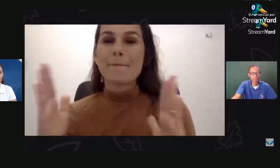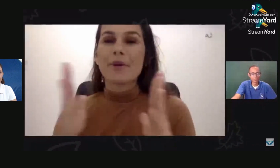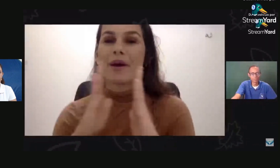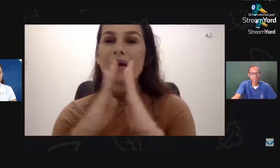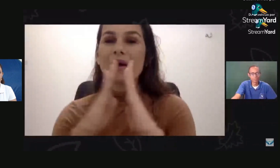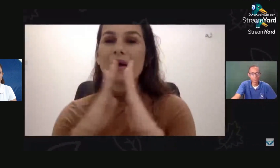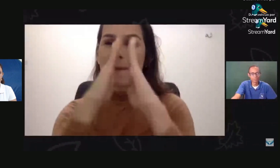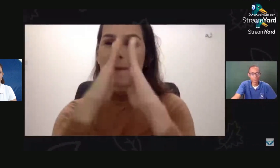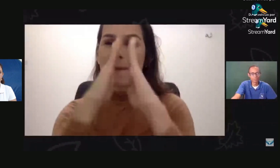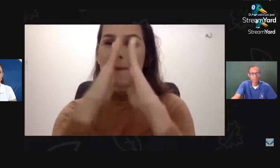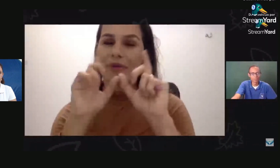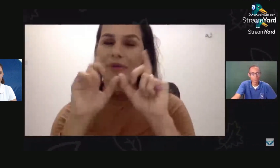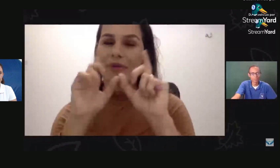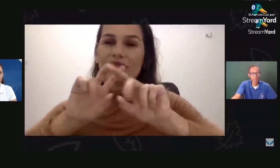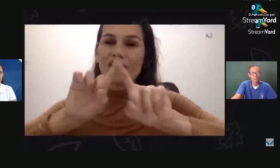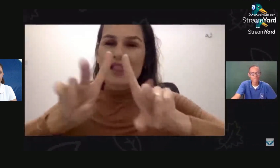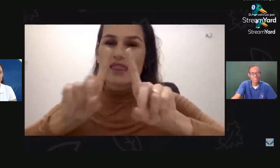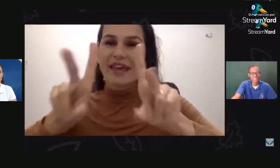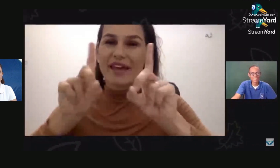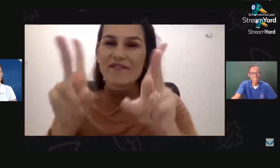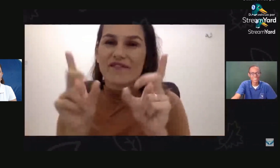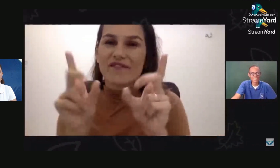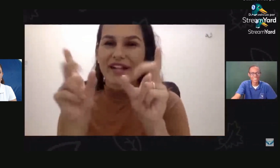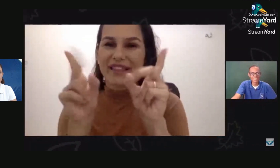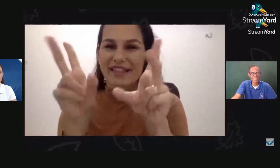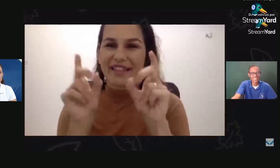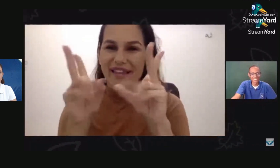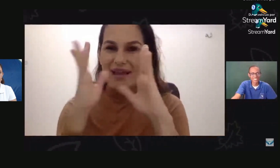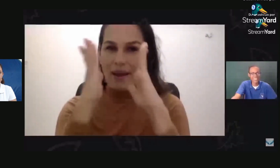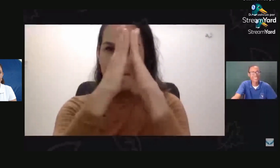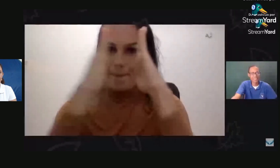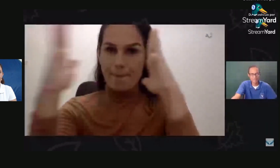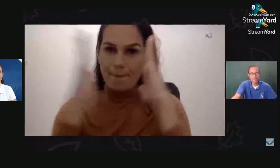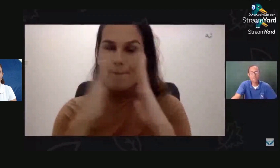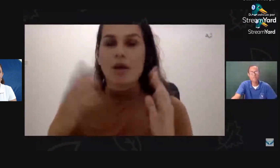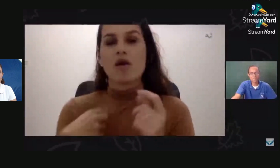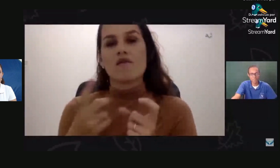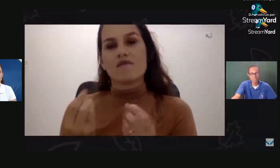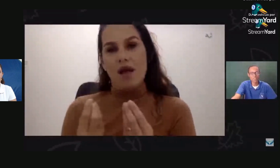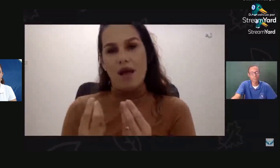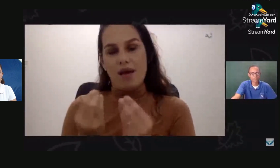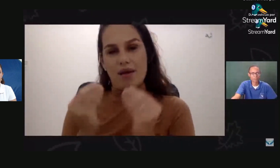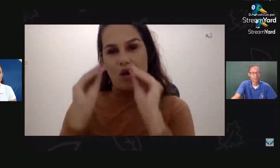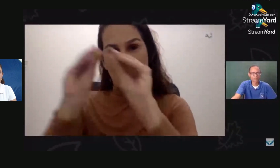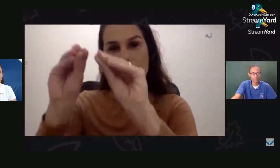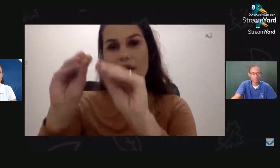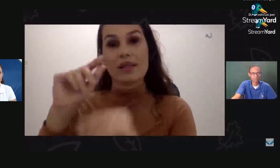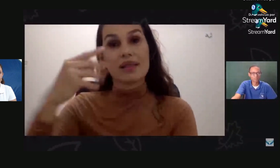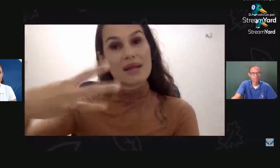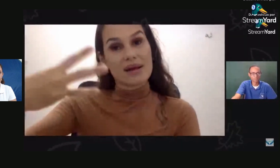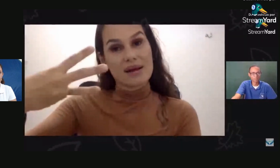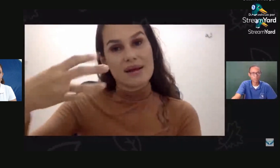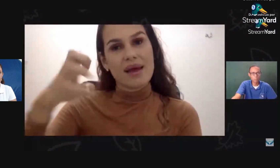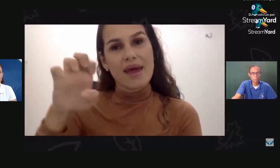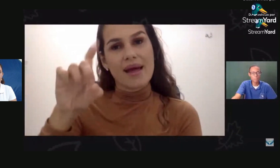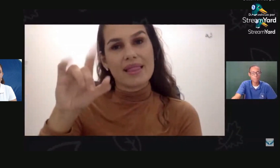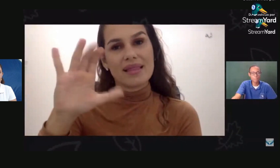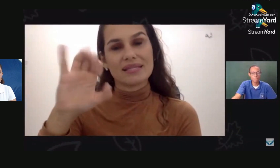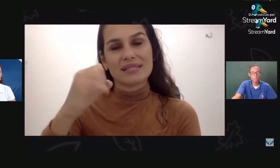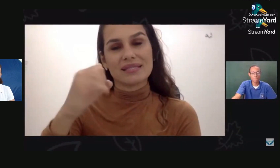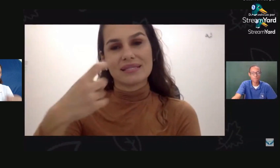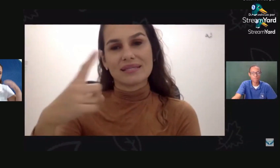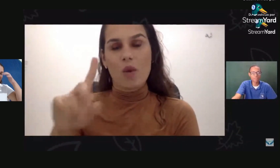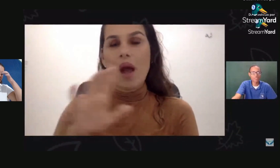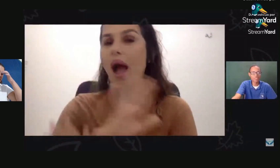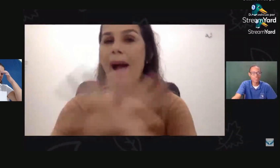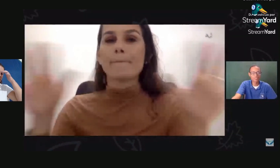na livraria mesmo, para que as pessoas possam encontrar e que esteja na livraria para vender, né? A